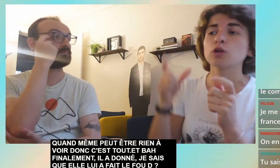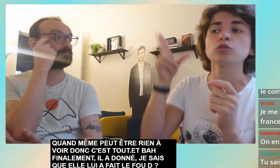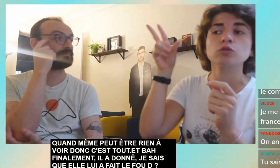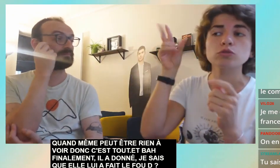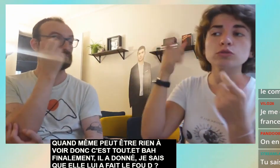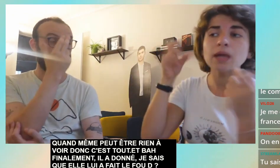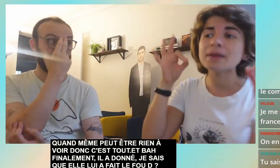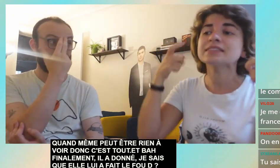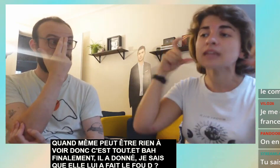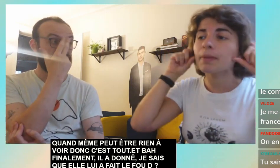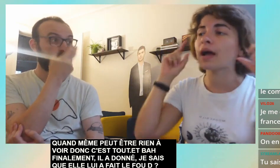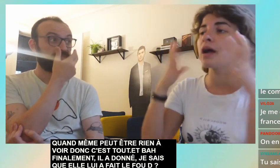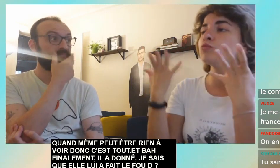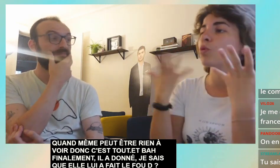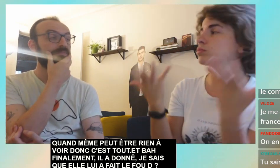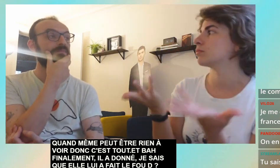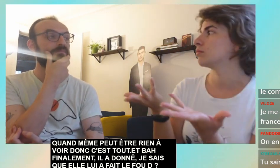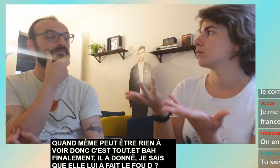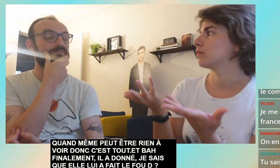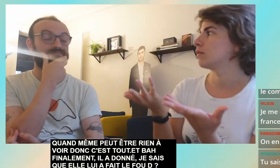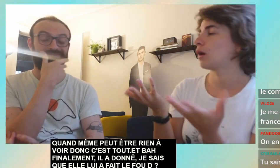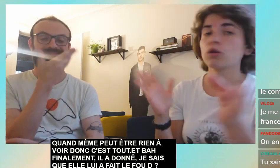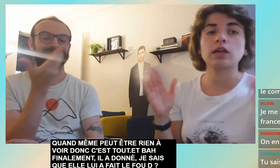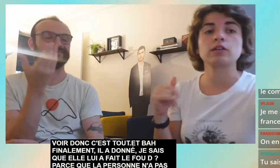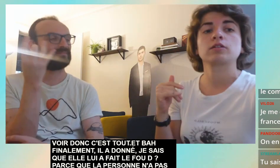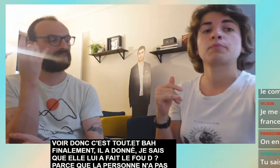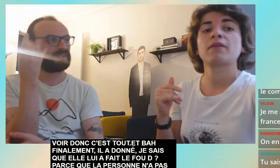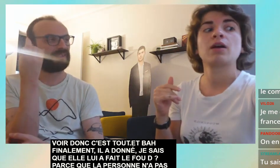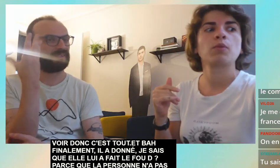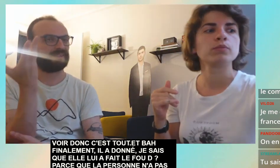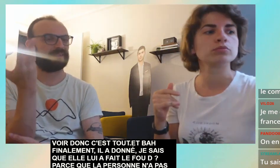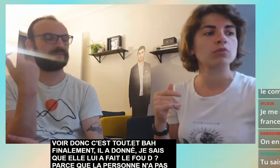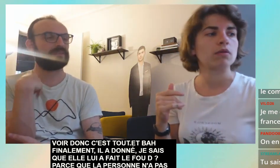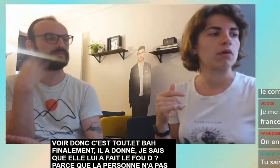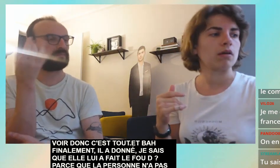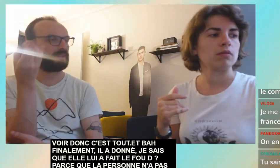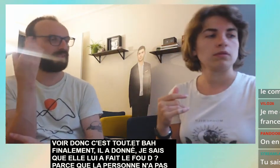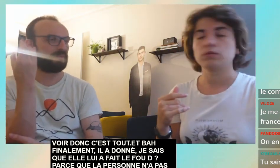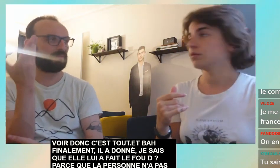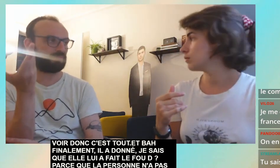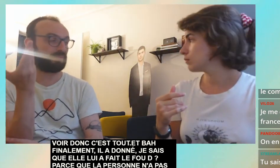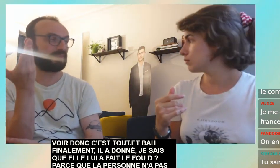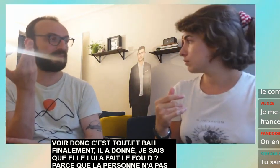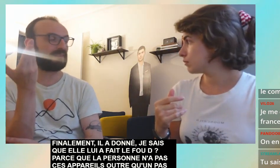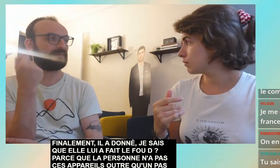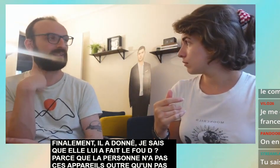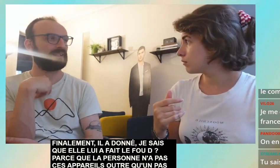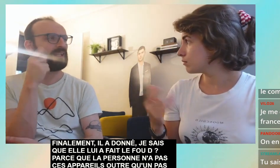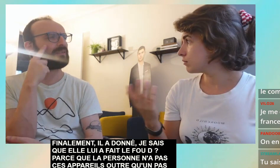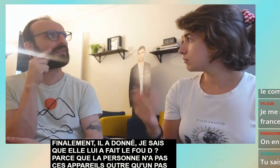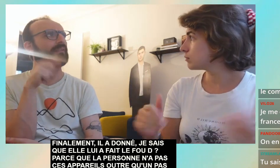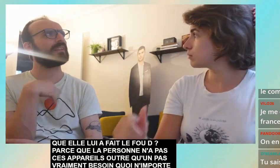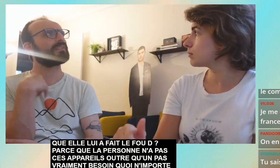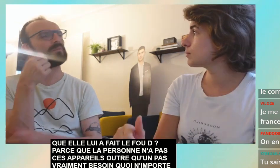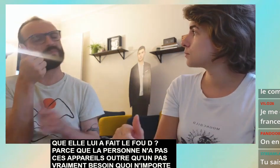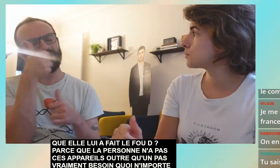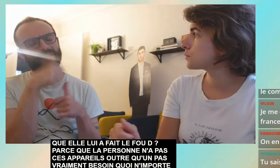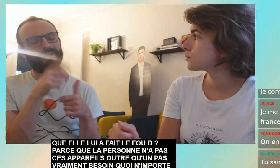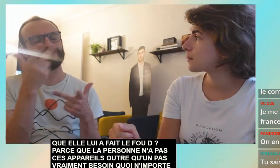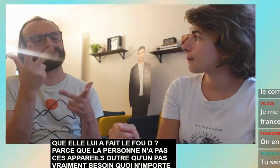personne n'a pas cet appareil ou autre. Alors qu'elle n'a pas vraiment besoin, Oui, quoi. c'est n'importe quoi, c'est ça. Moi, je me rappelle